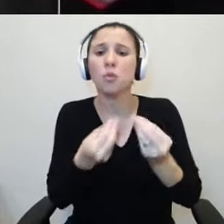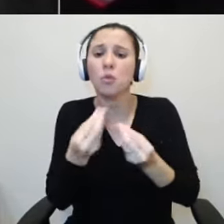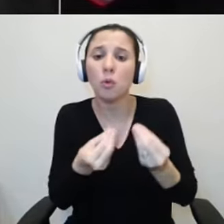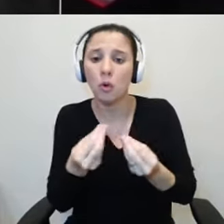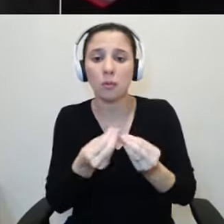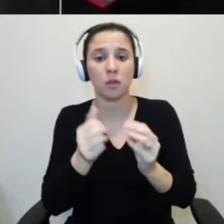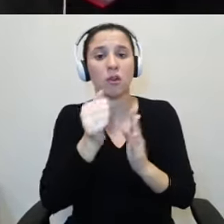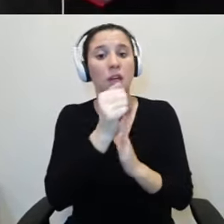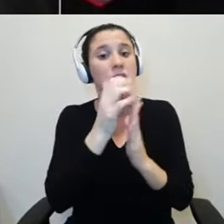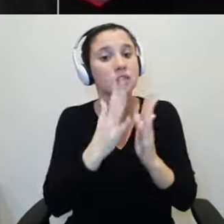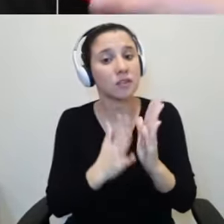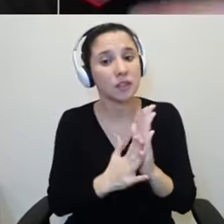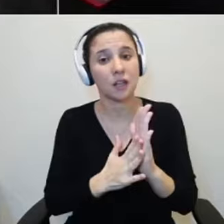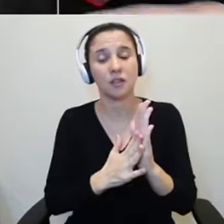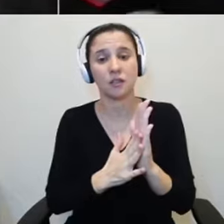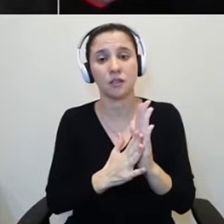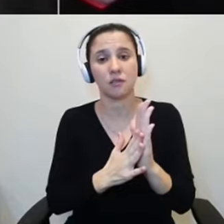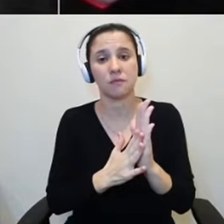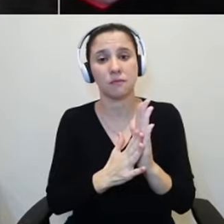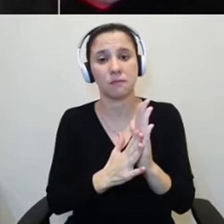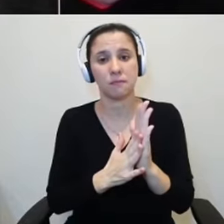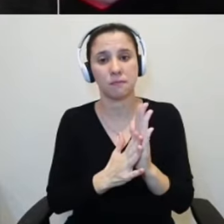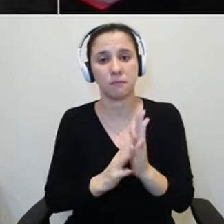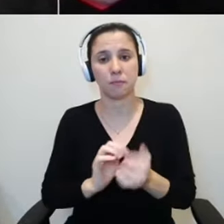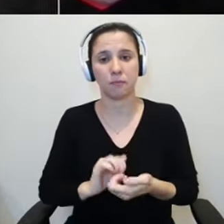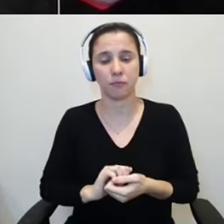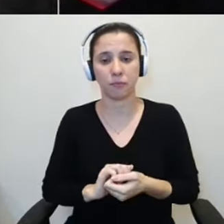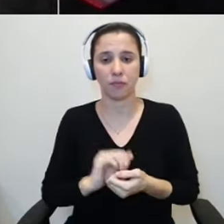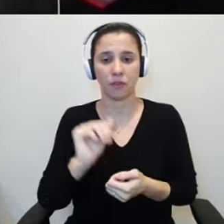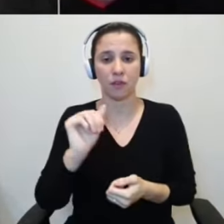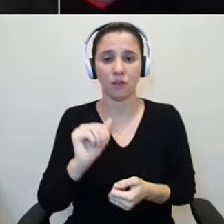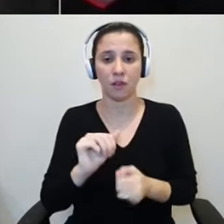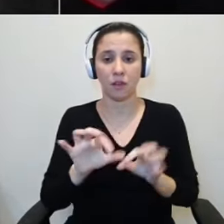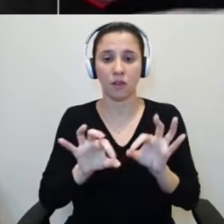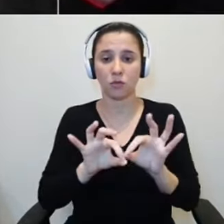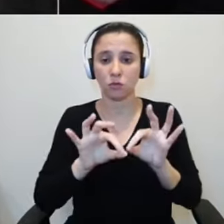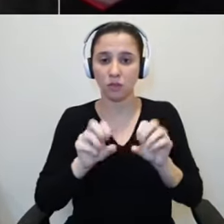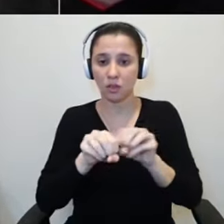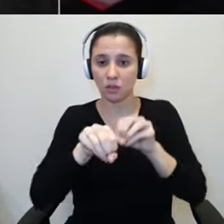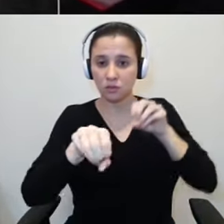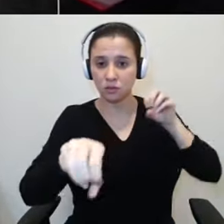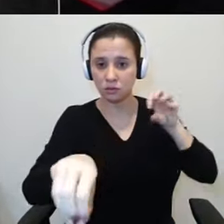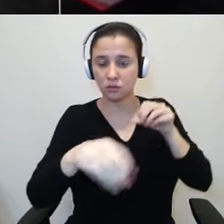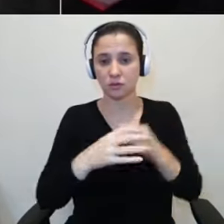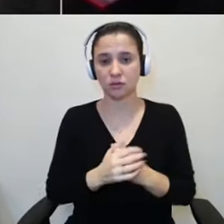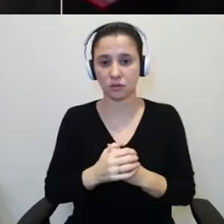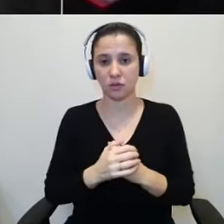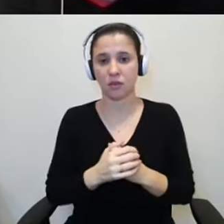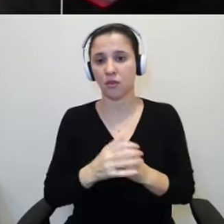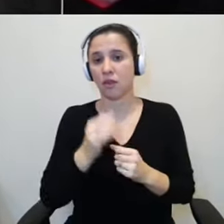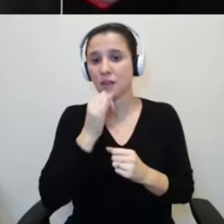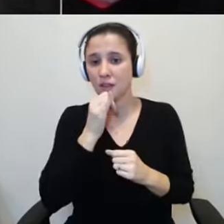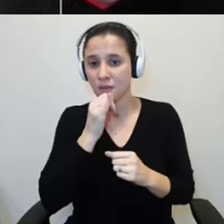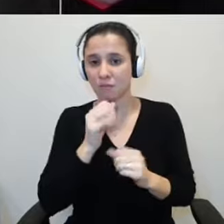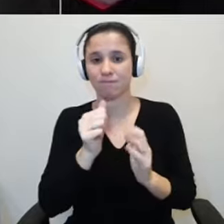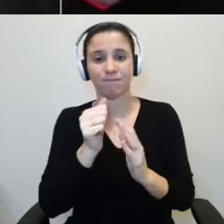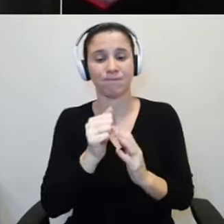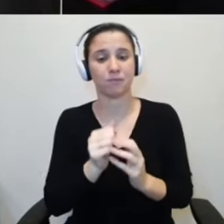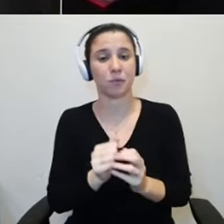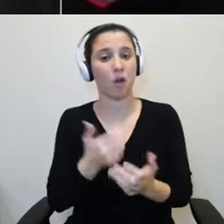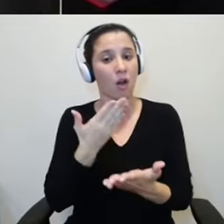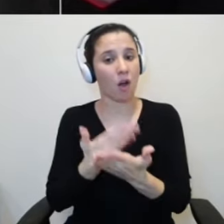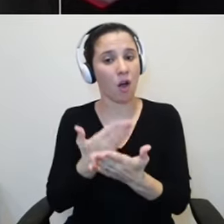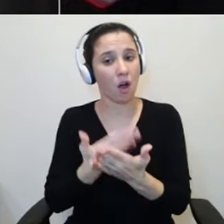práticas. Atividades aí assíncronas e trabalhos. As práticas de laboratório é uma coisa que a gente